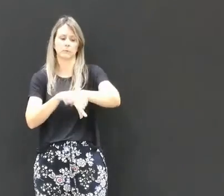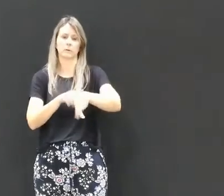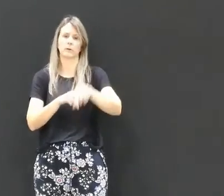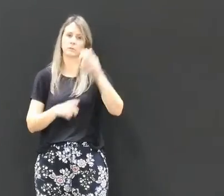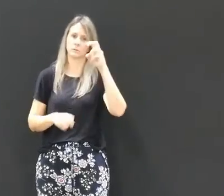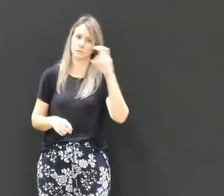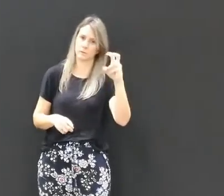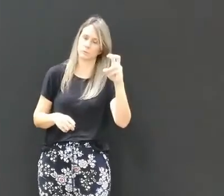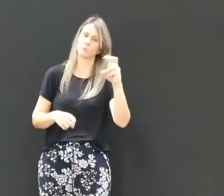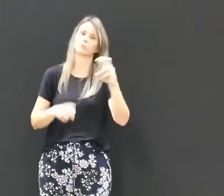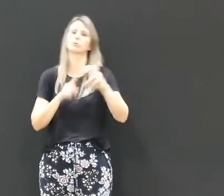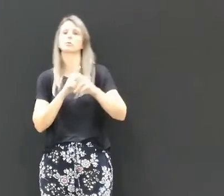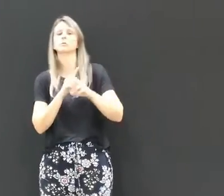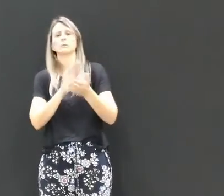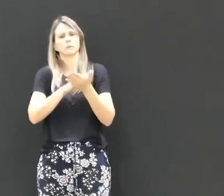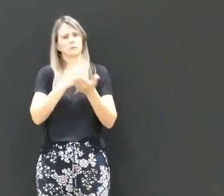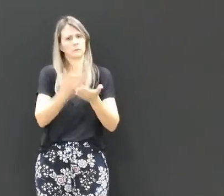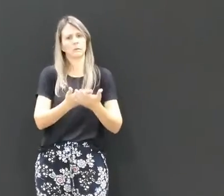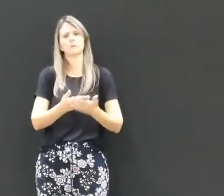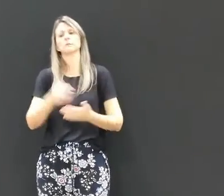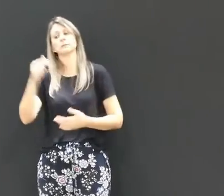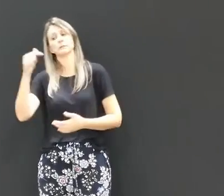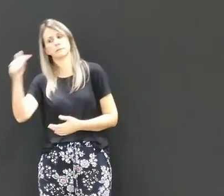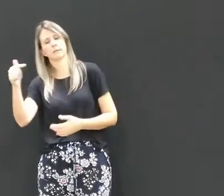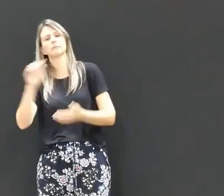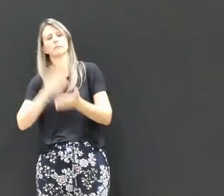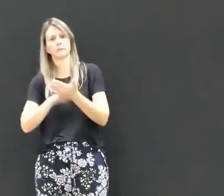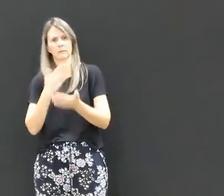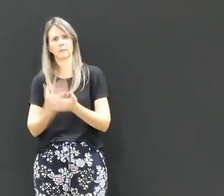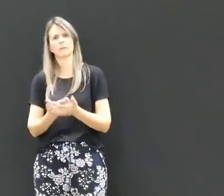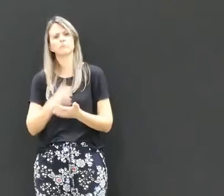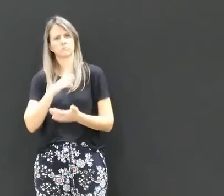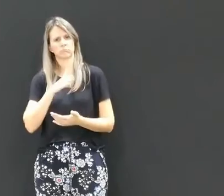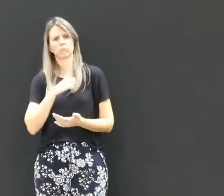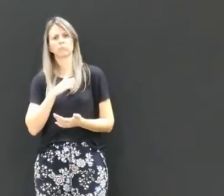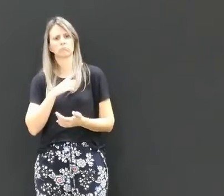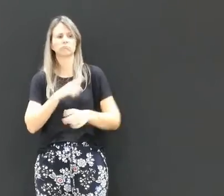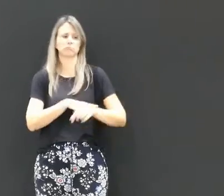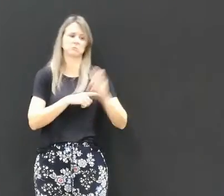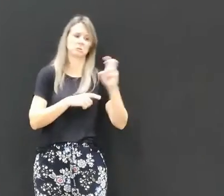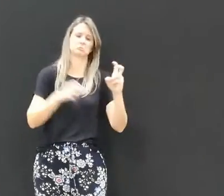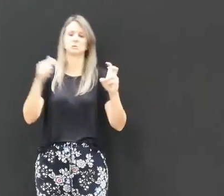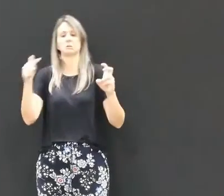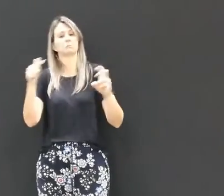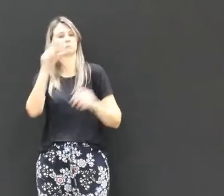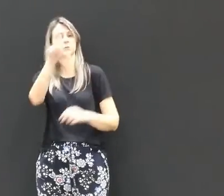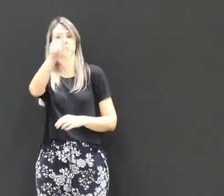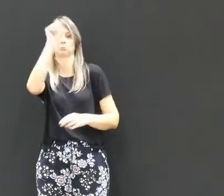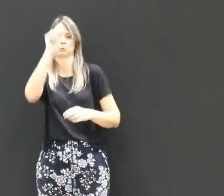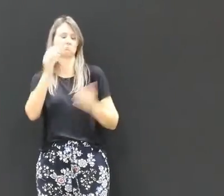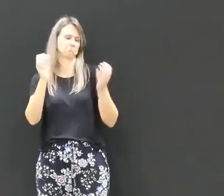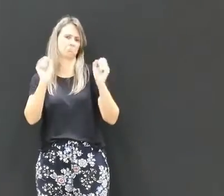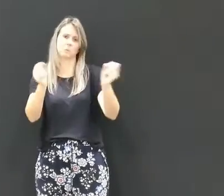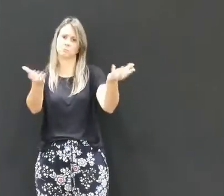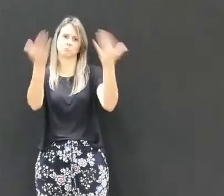nós temos dois cultos, às 7 horas e às 5 horas. Nos dois cultos tem intérprete.